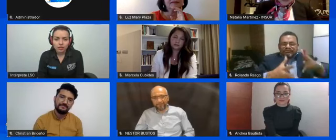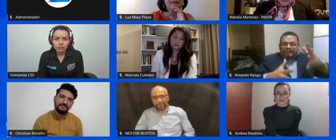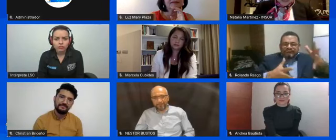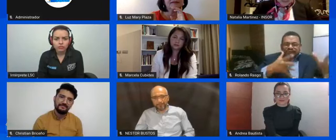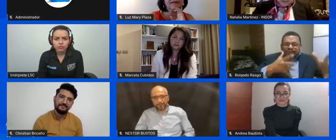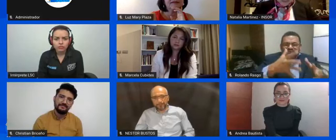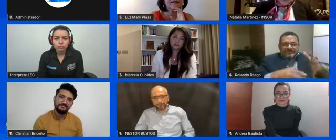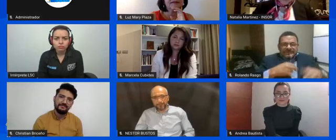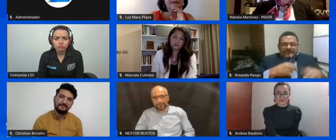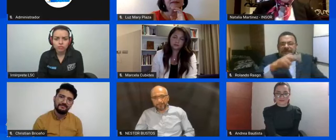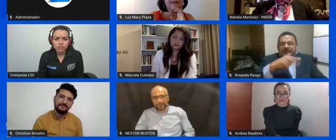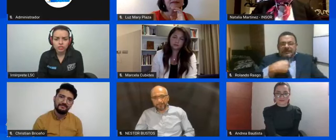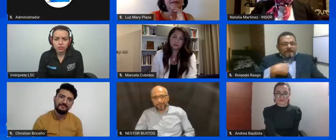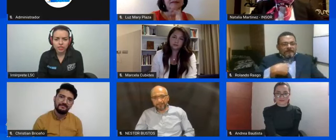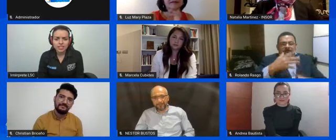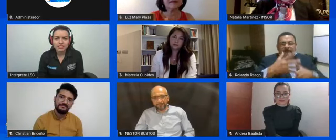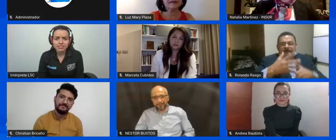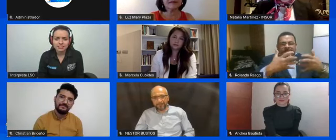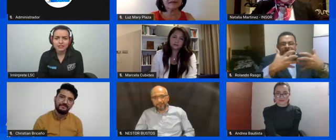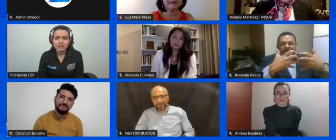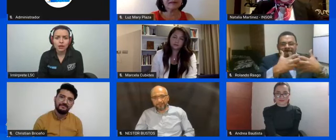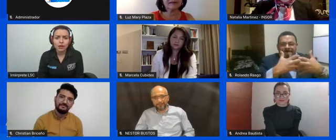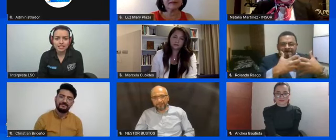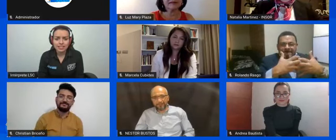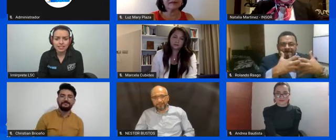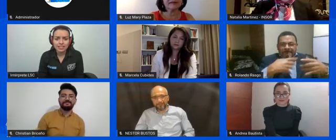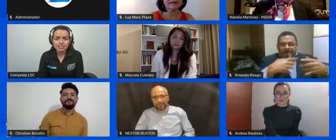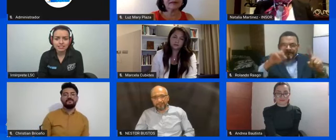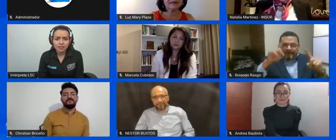con muchas personas que sabían lengua de señas,